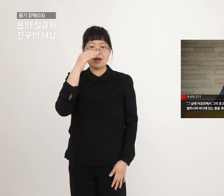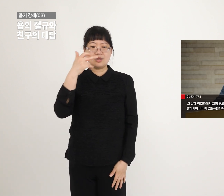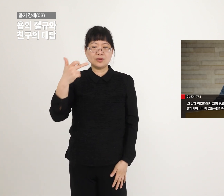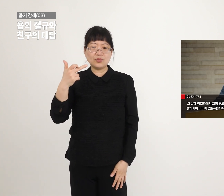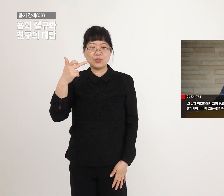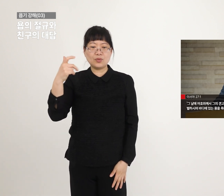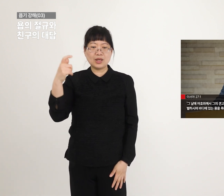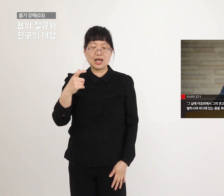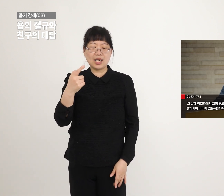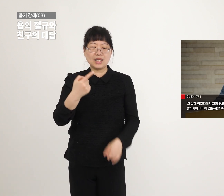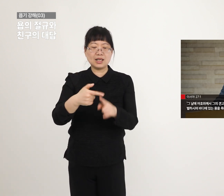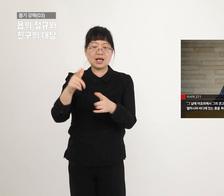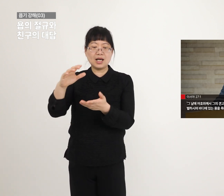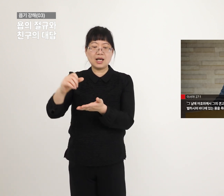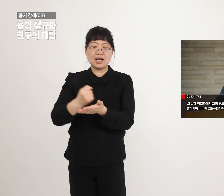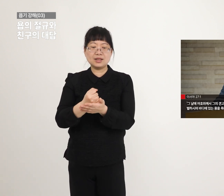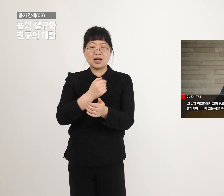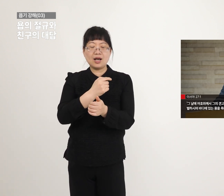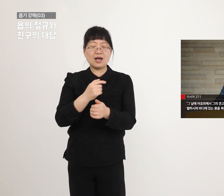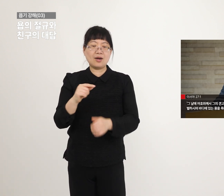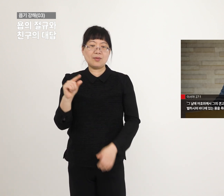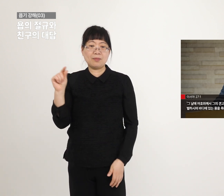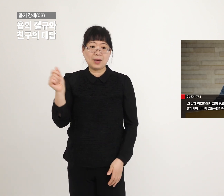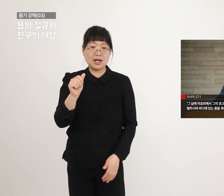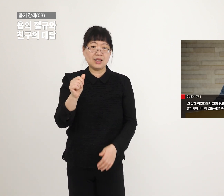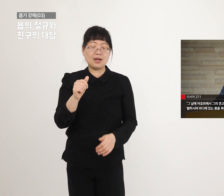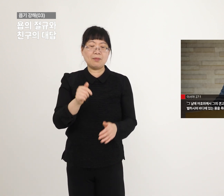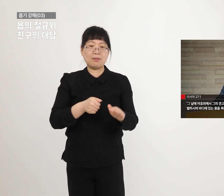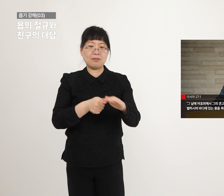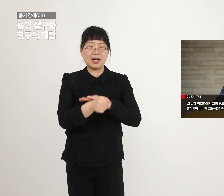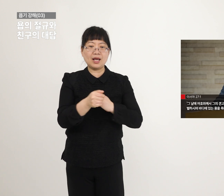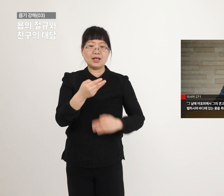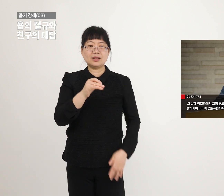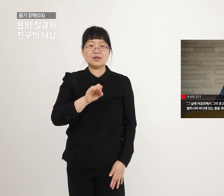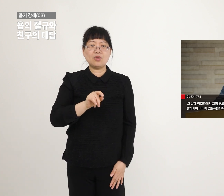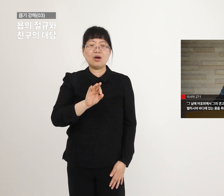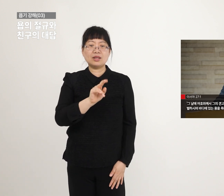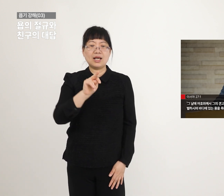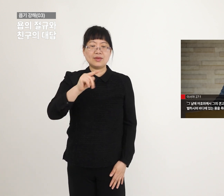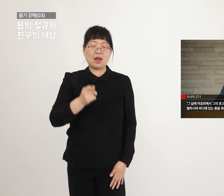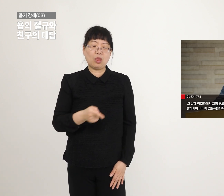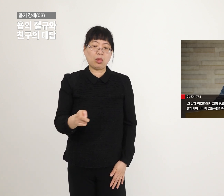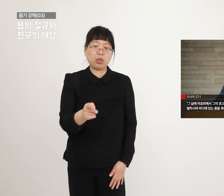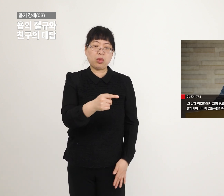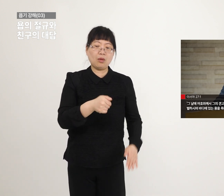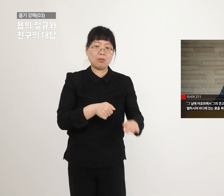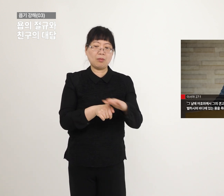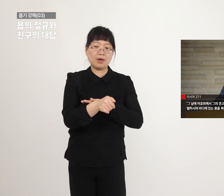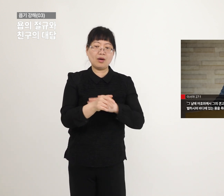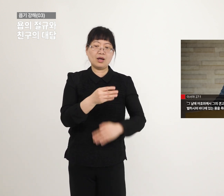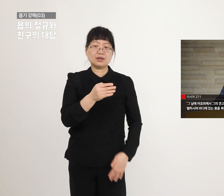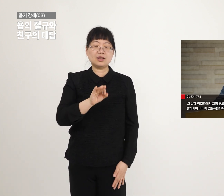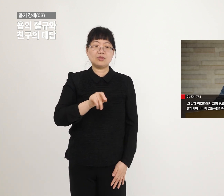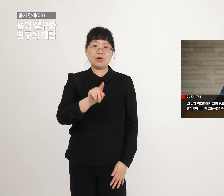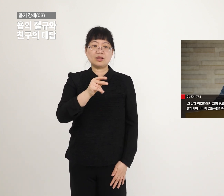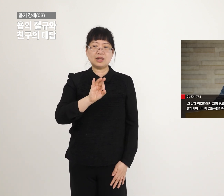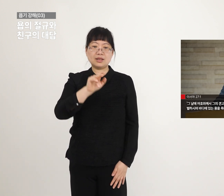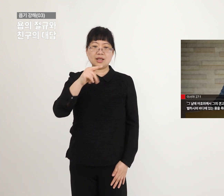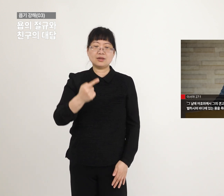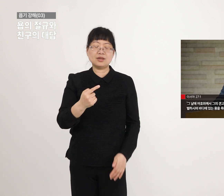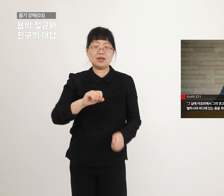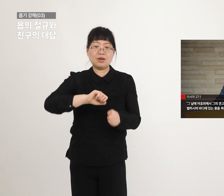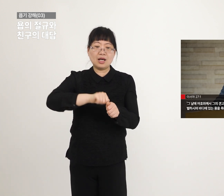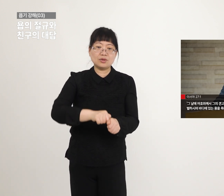크고 강한 칼로 날랜 뱀 여호야단 곧 꼬불꼬불한 뱀 여호야단을 벌하시며 바다에 있는